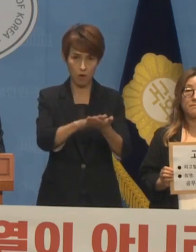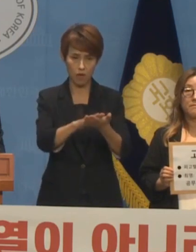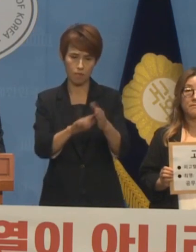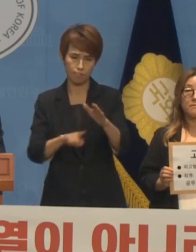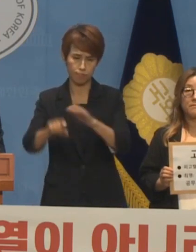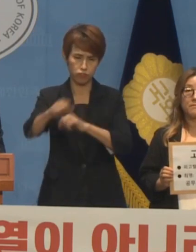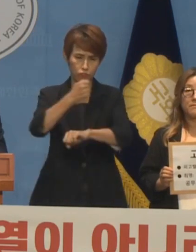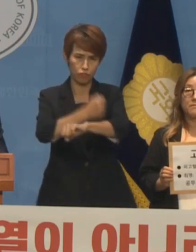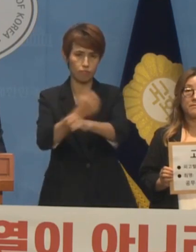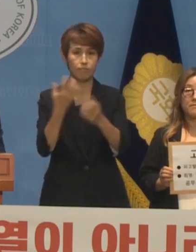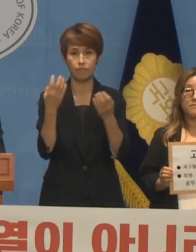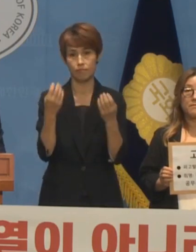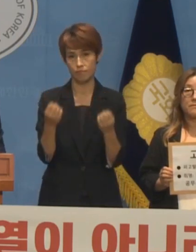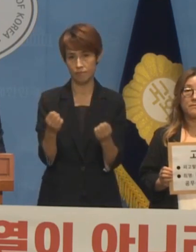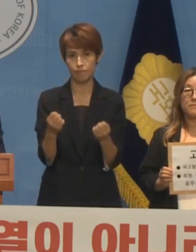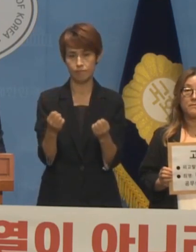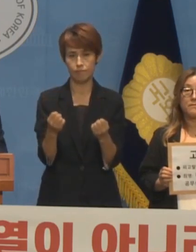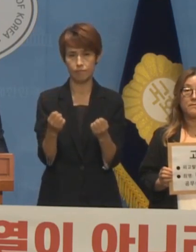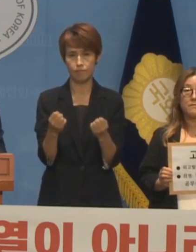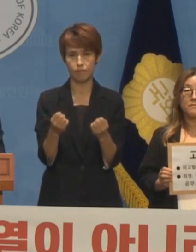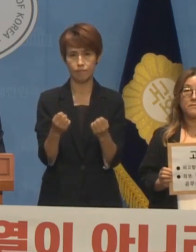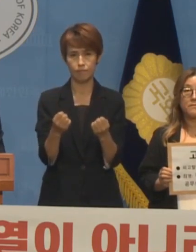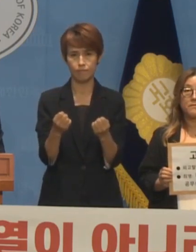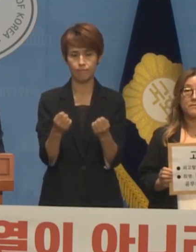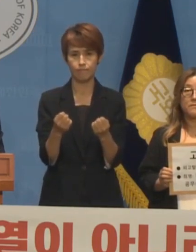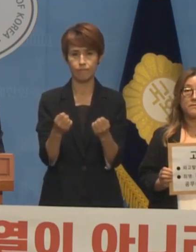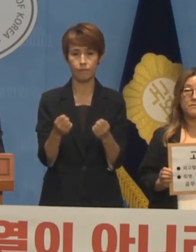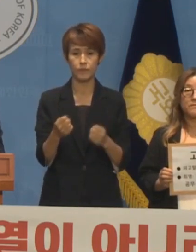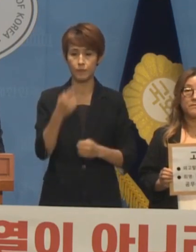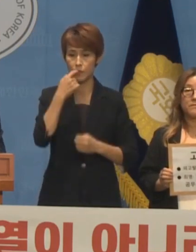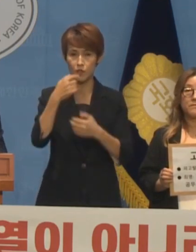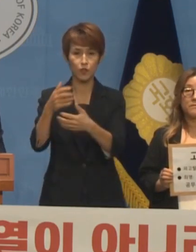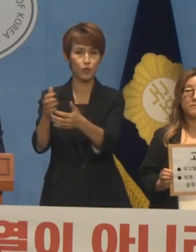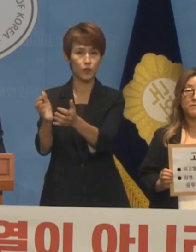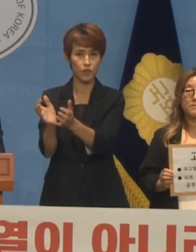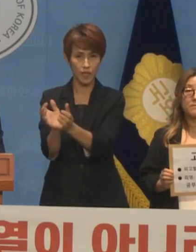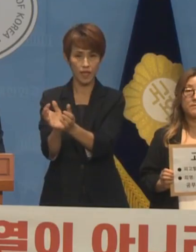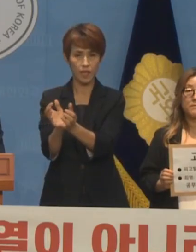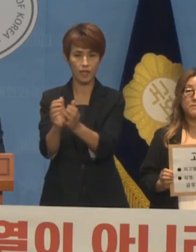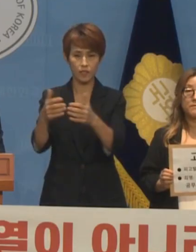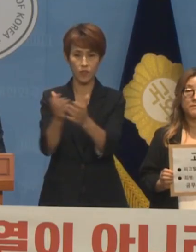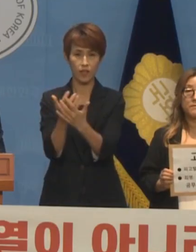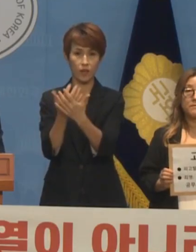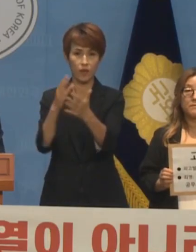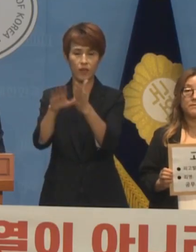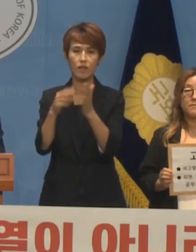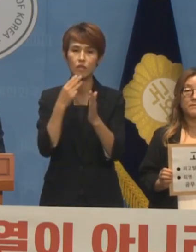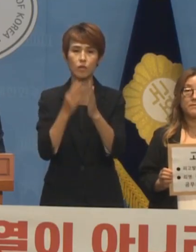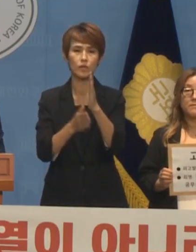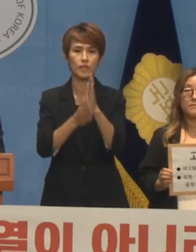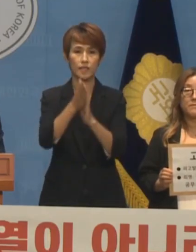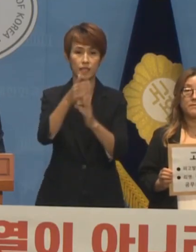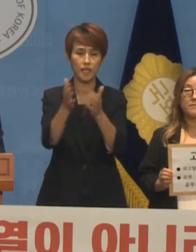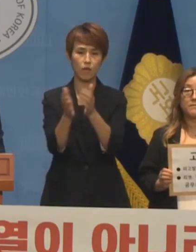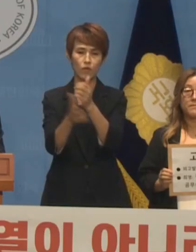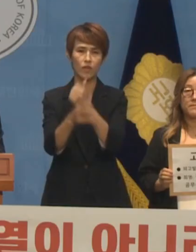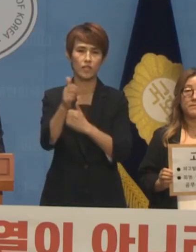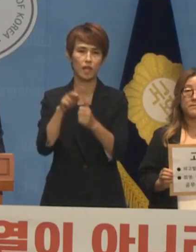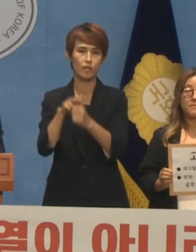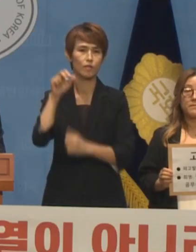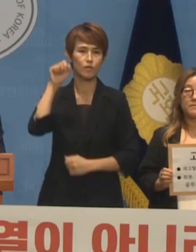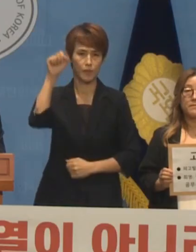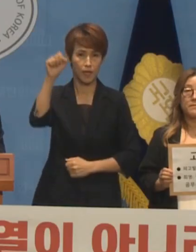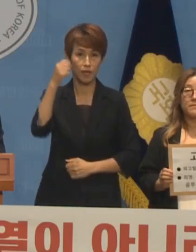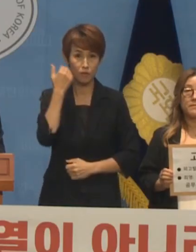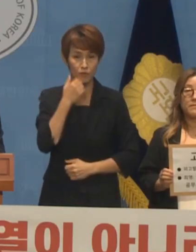앞장서고 계시고 또 근본 더불어민주당 전당대회에 서울시당 위원장으로